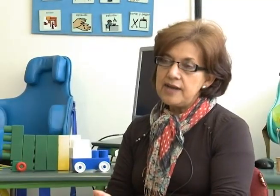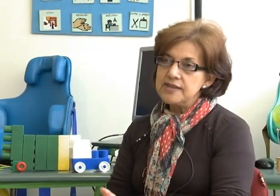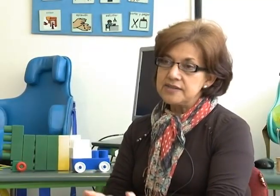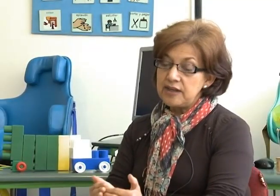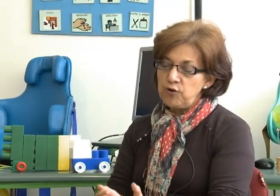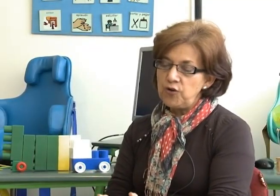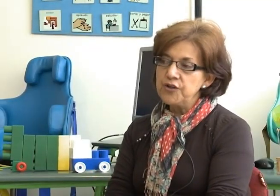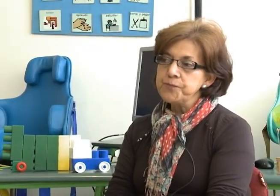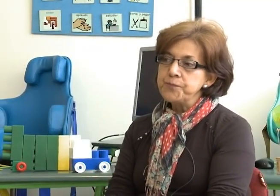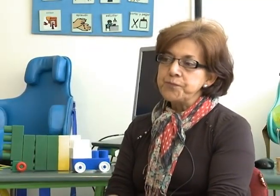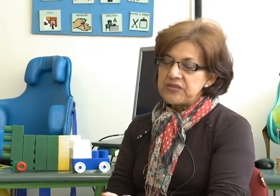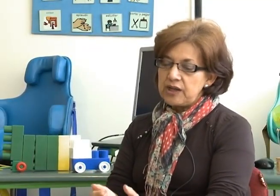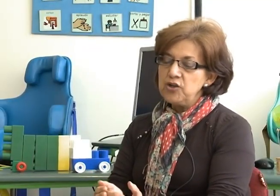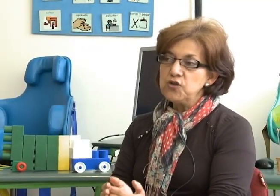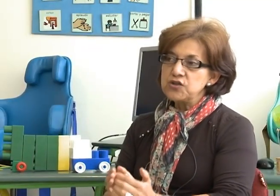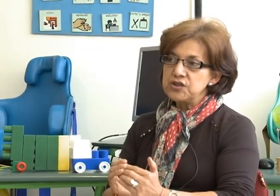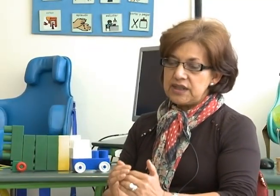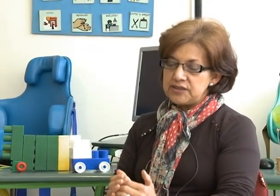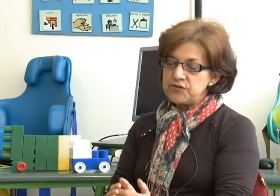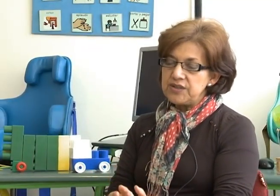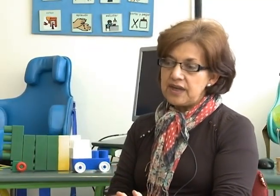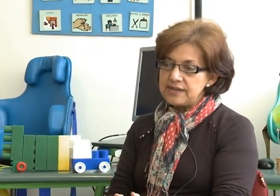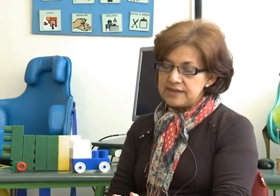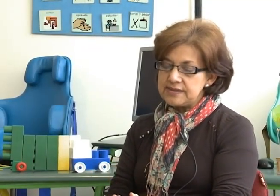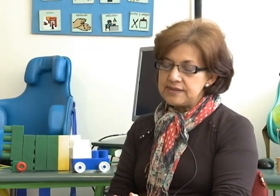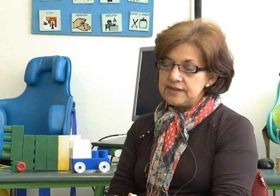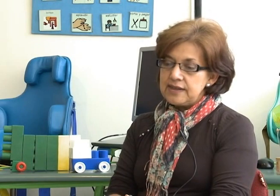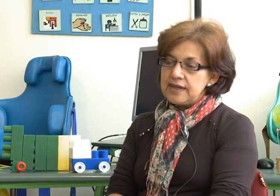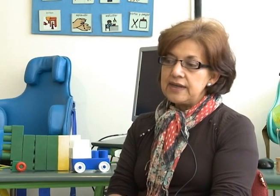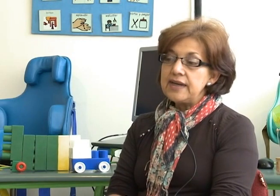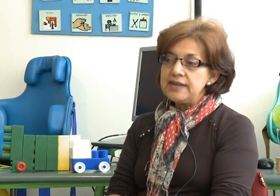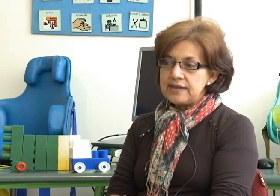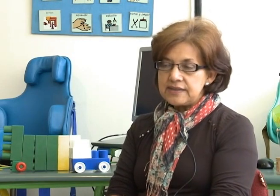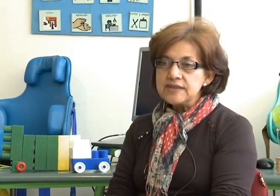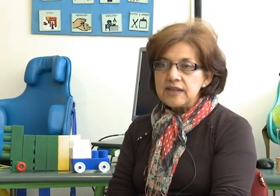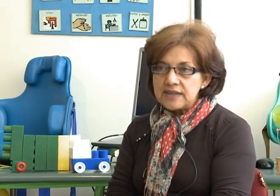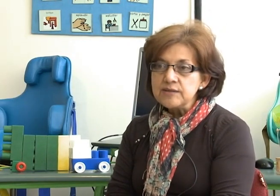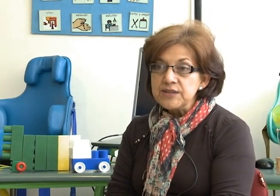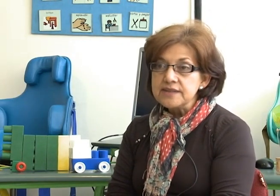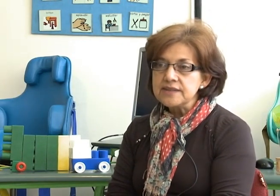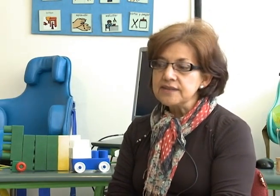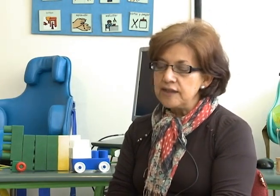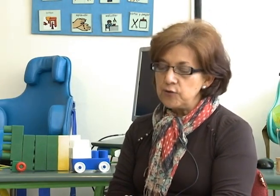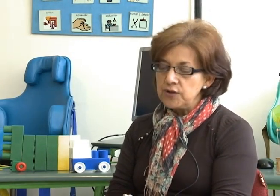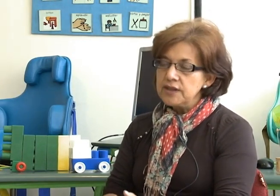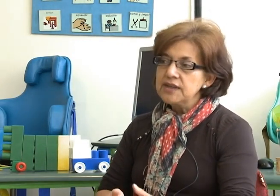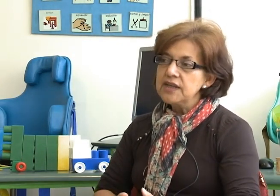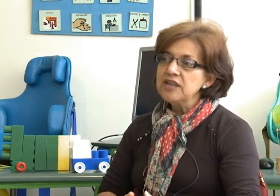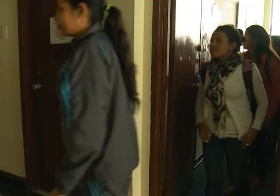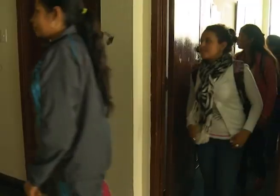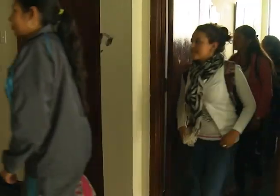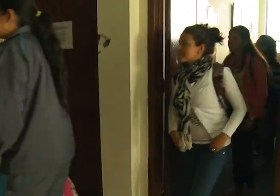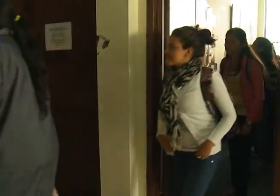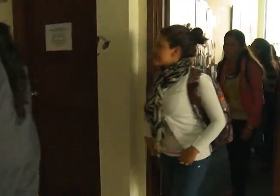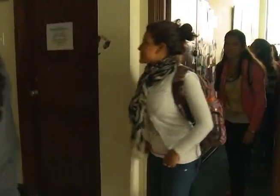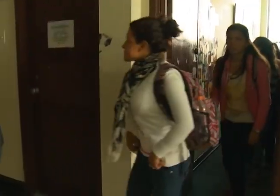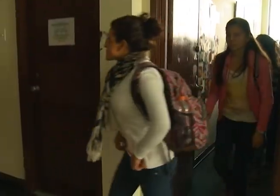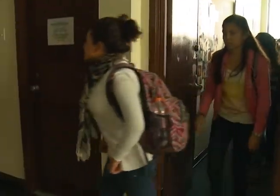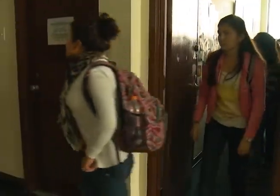es que hoy los estudiantes que entran a semestre cero tienen un proceso